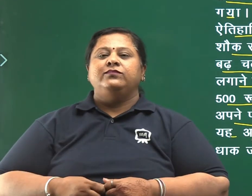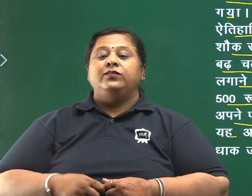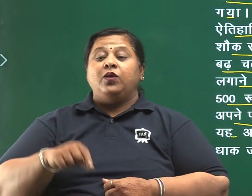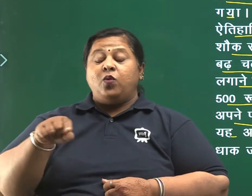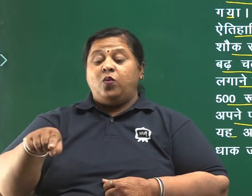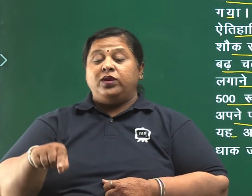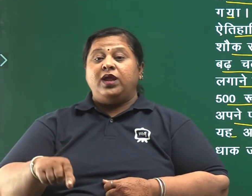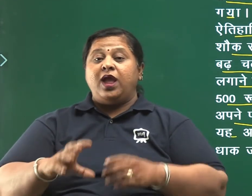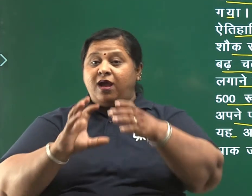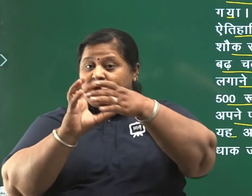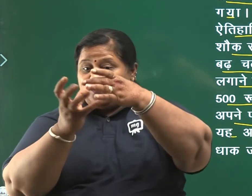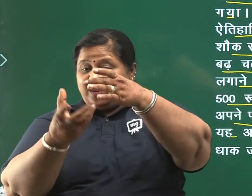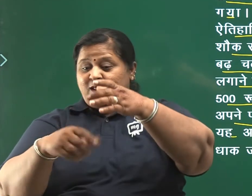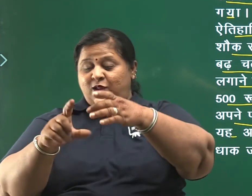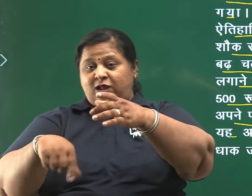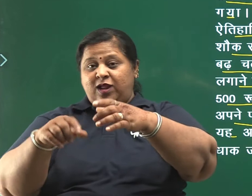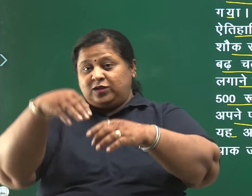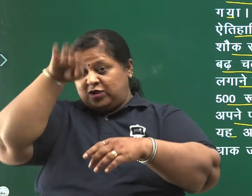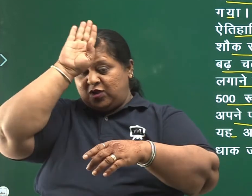को यह अकबरी लोटा